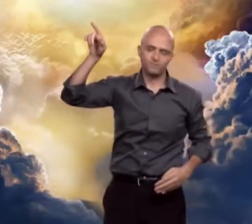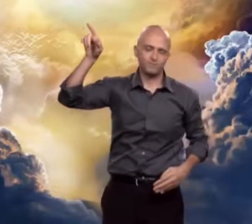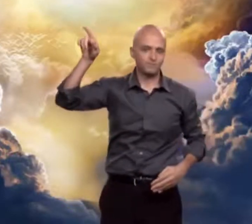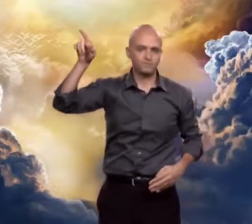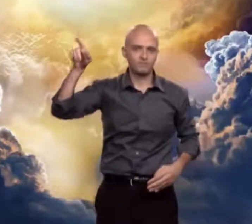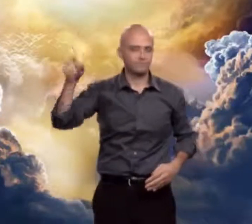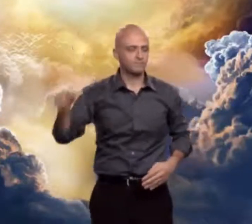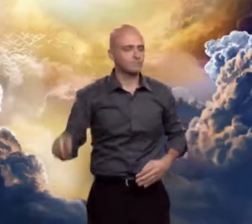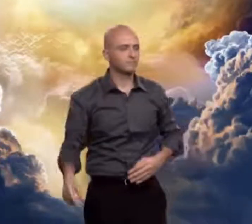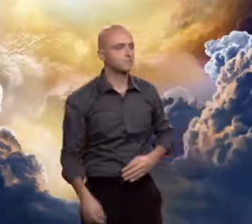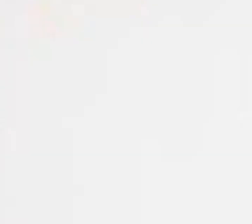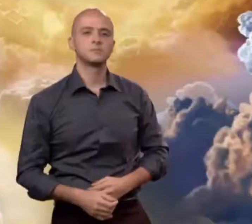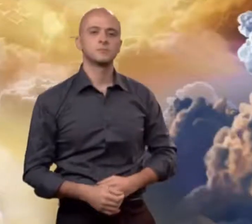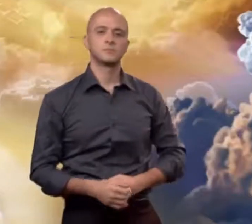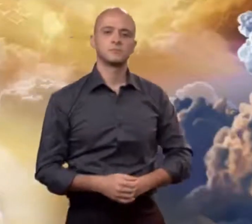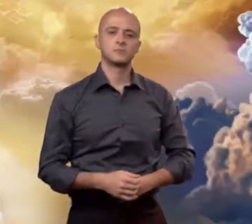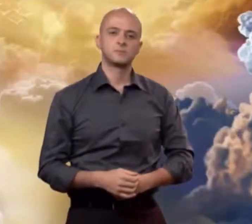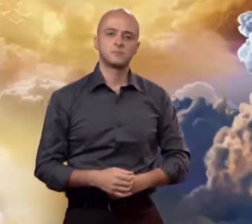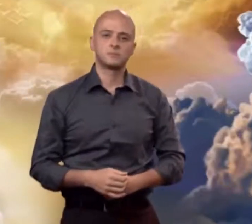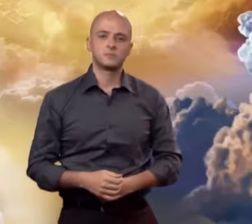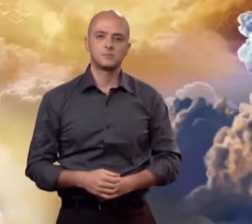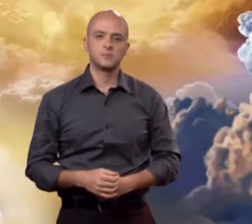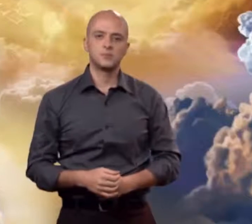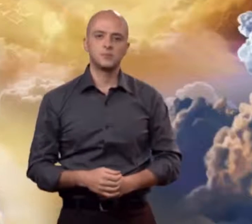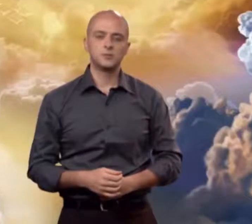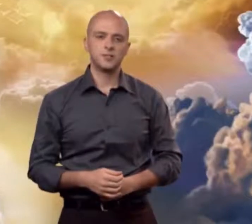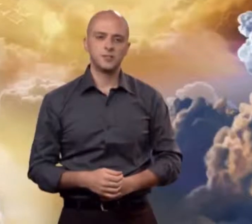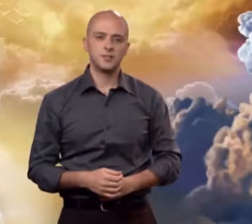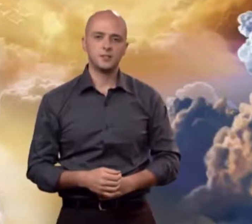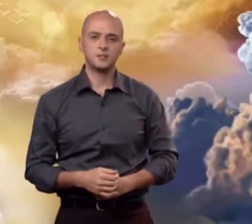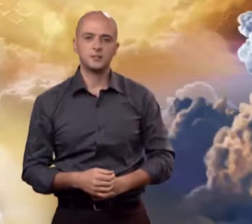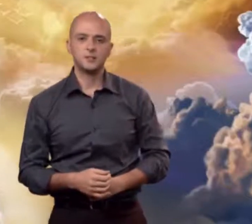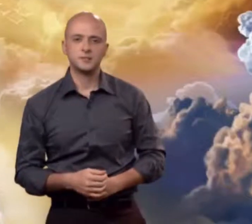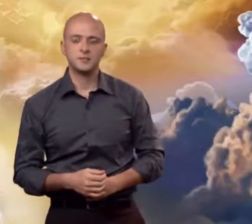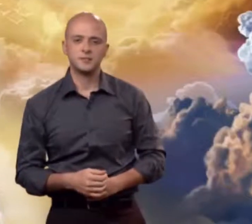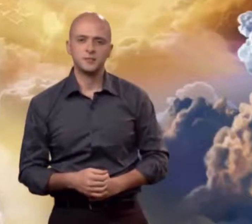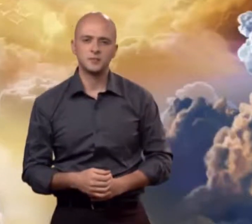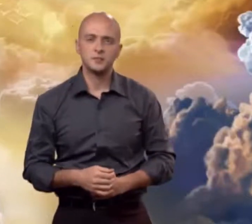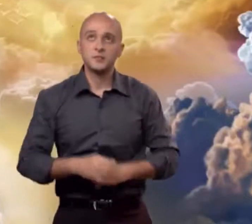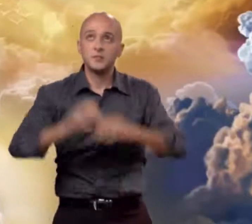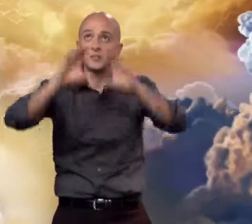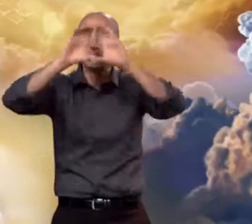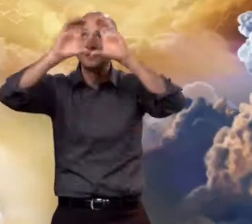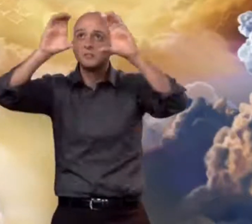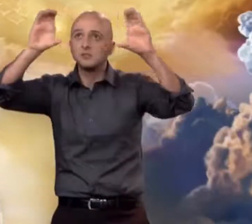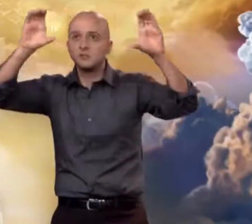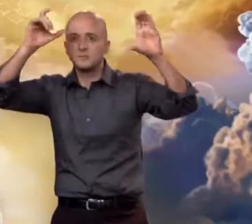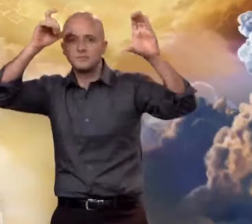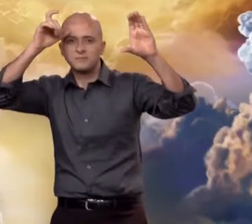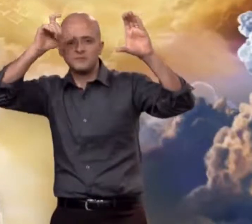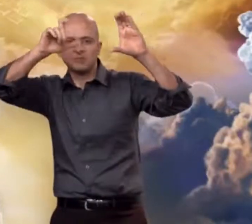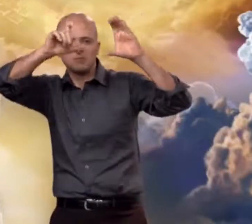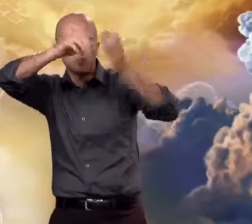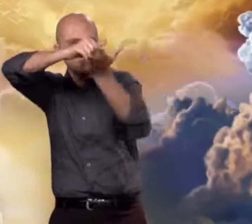assombro e a indignação do universo. O príncipe do mal exerceu todo o seu poder e engano para destruir